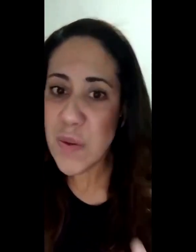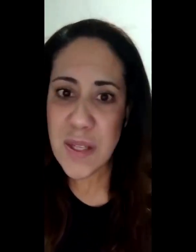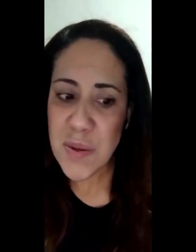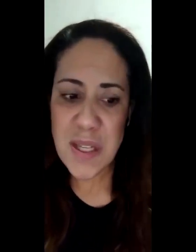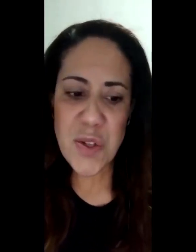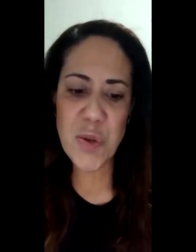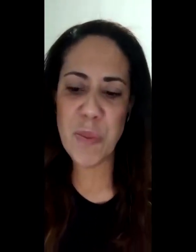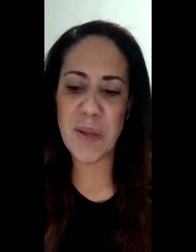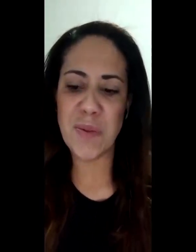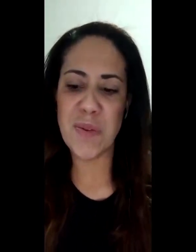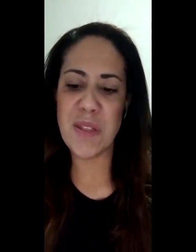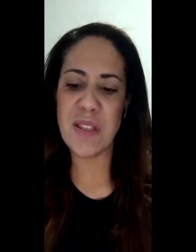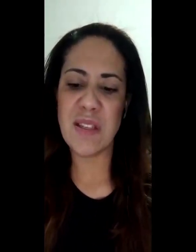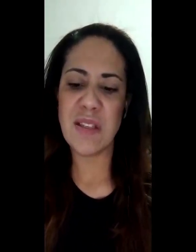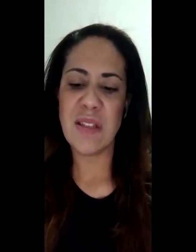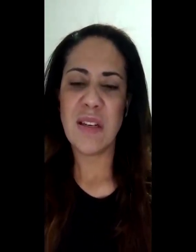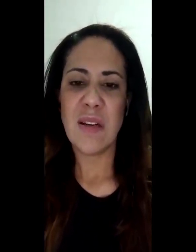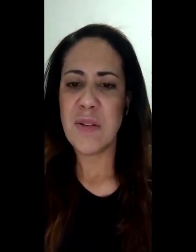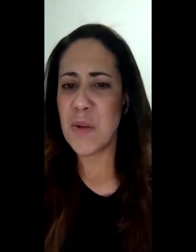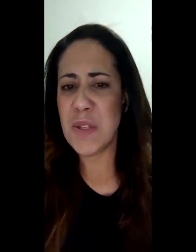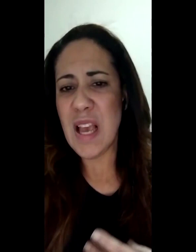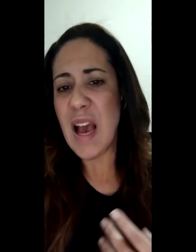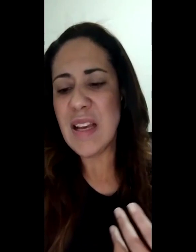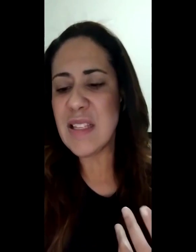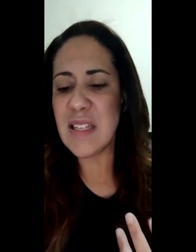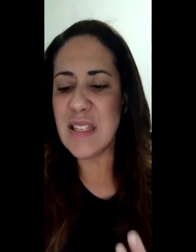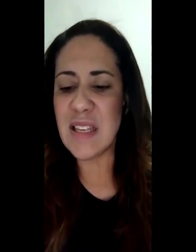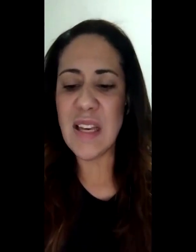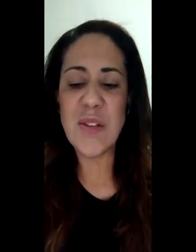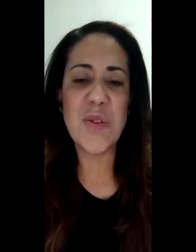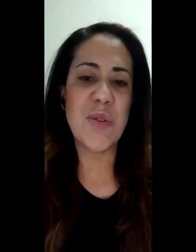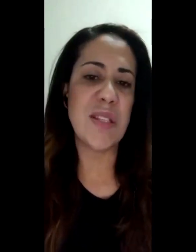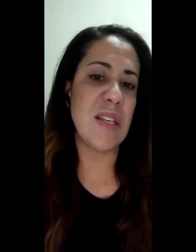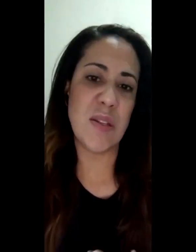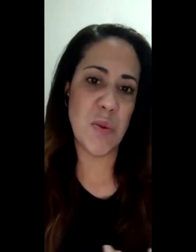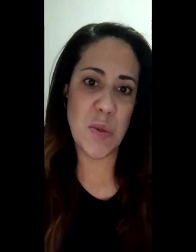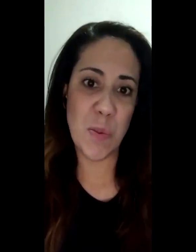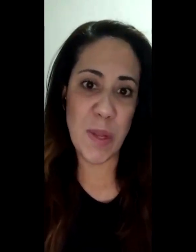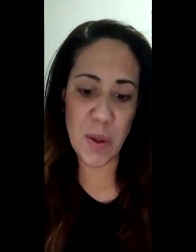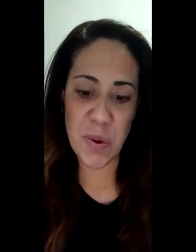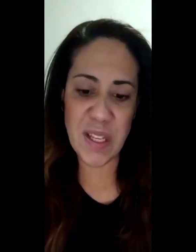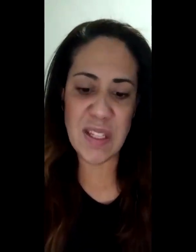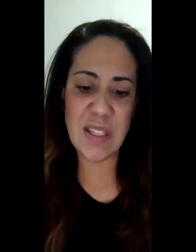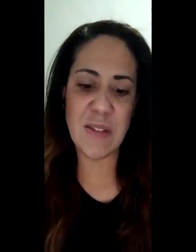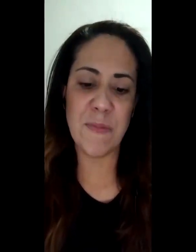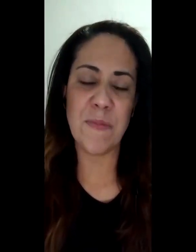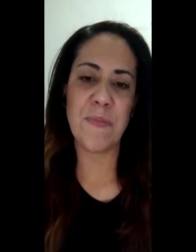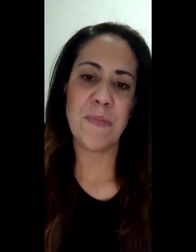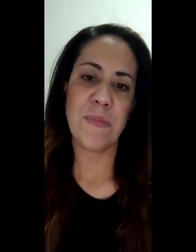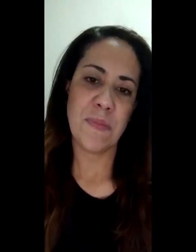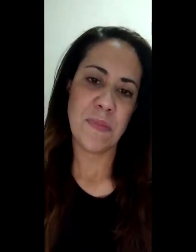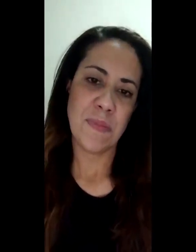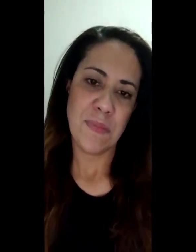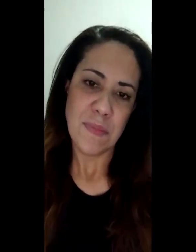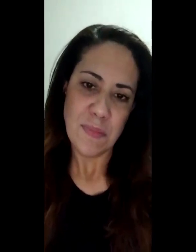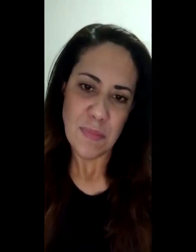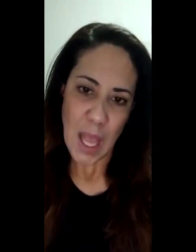e ouvir os seus sentimentos, seus reais desejos e as suas opiniões.